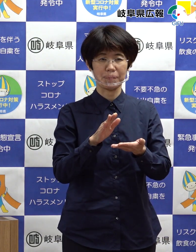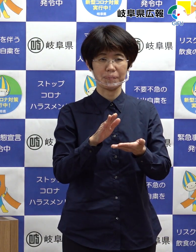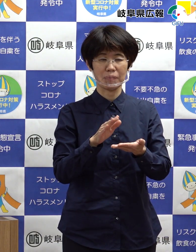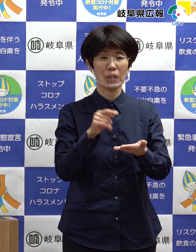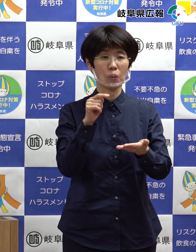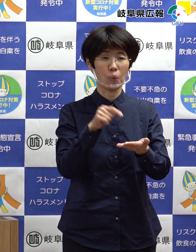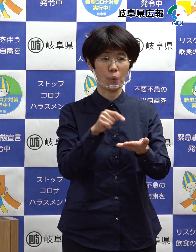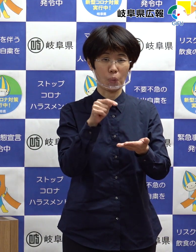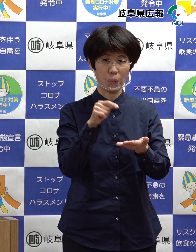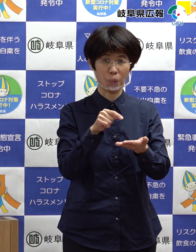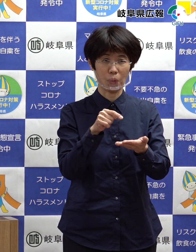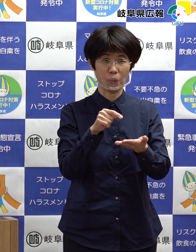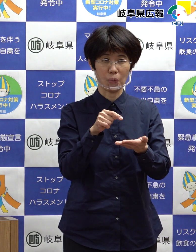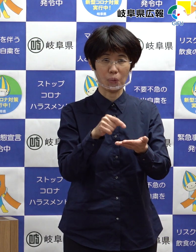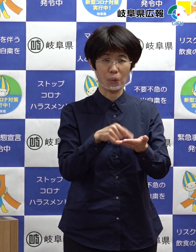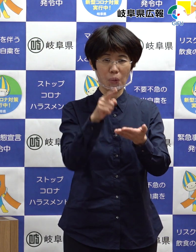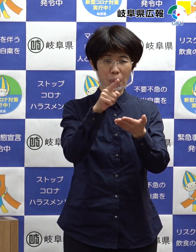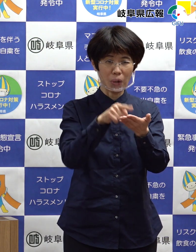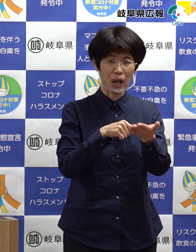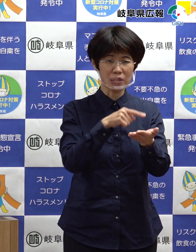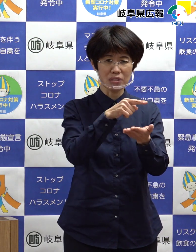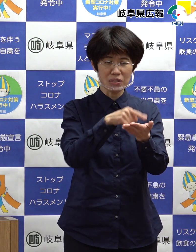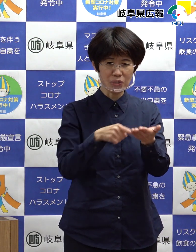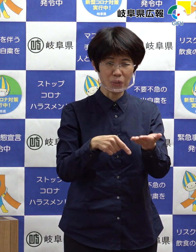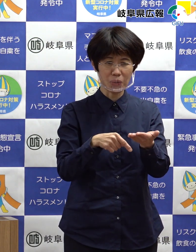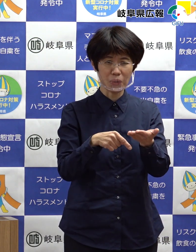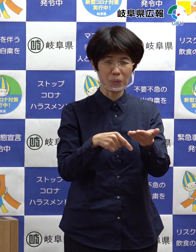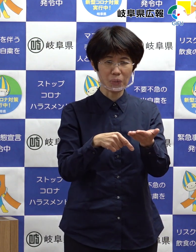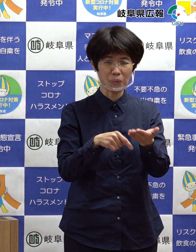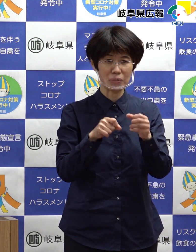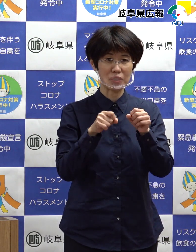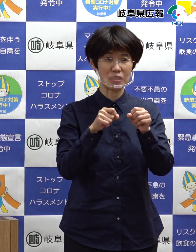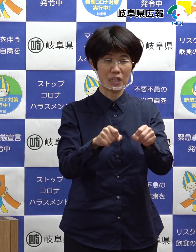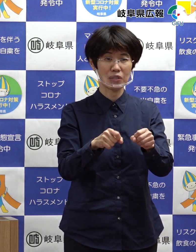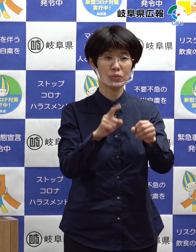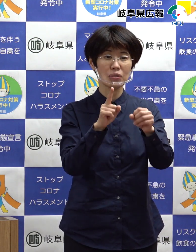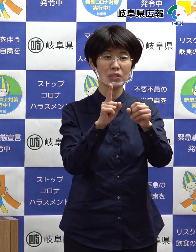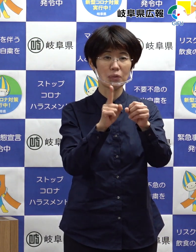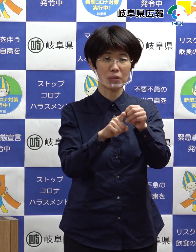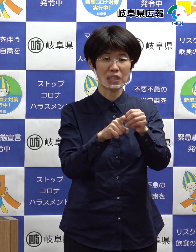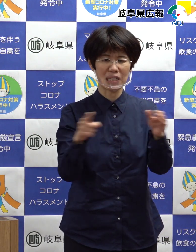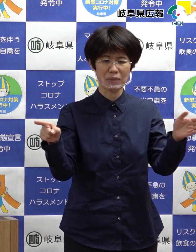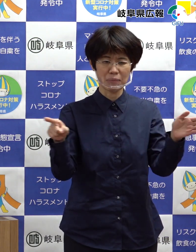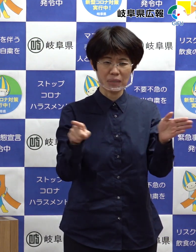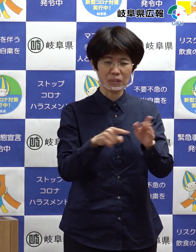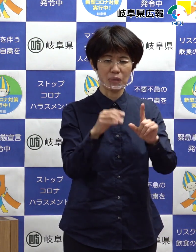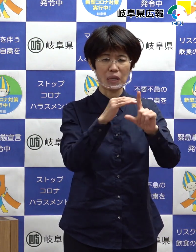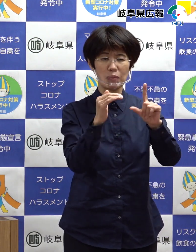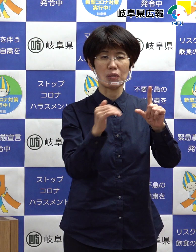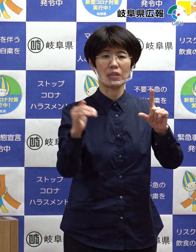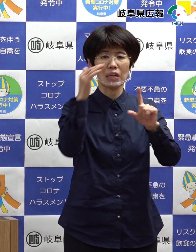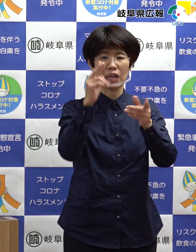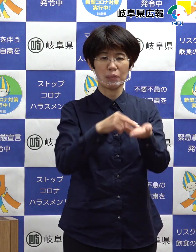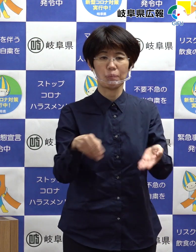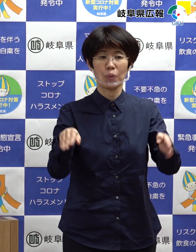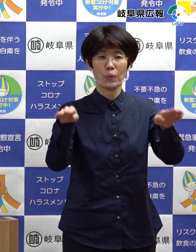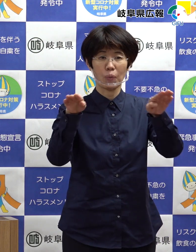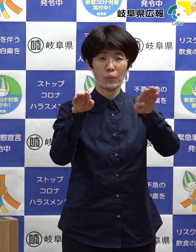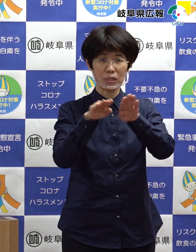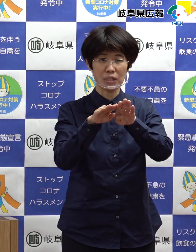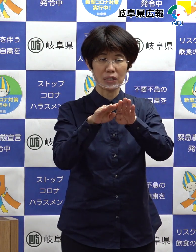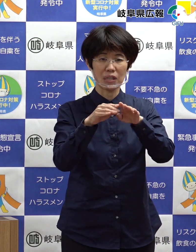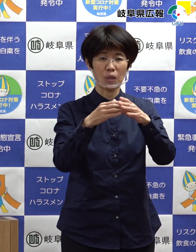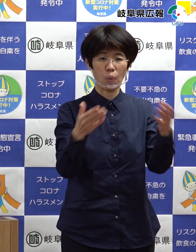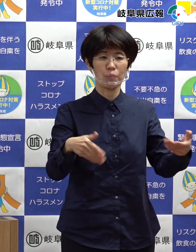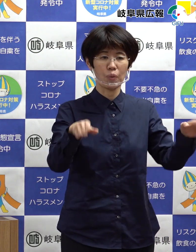そこを、解消少しでも緩和するためには、やはりこれまでのレベルの高い病院、あるいは大